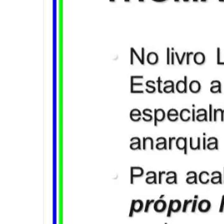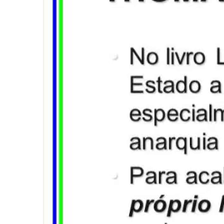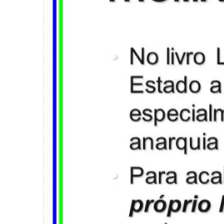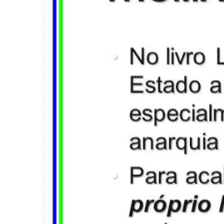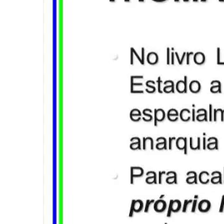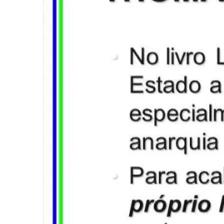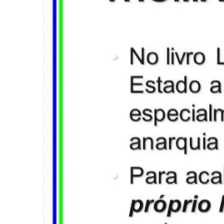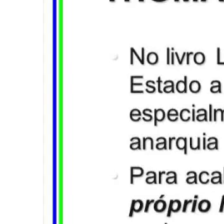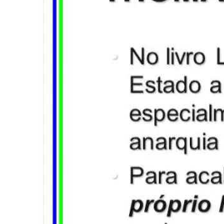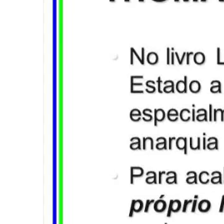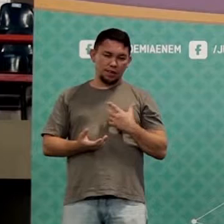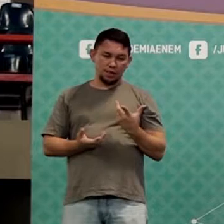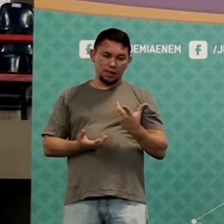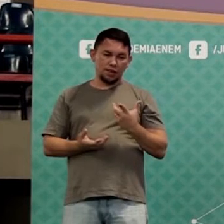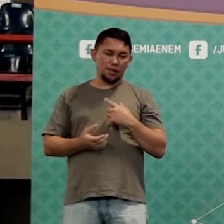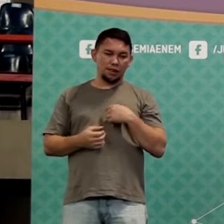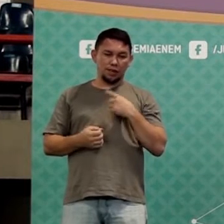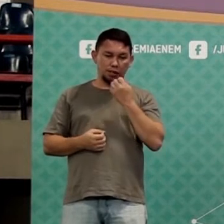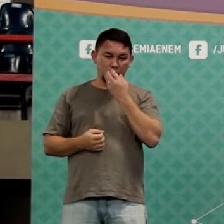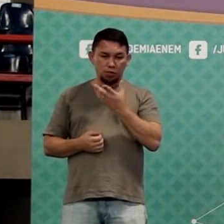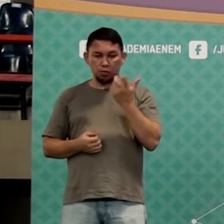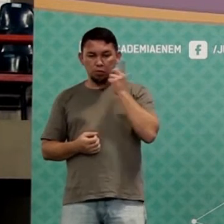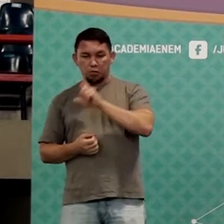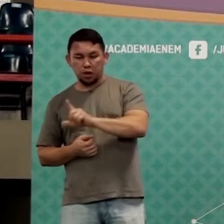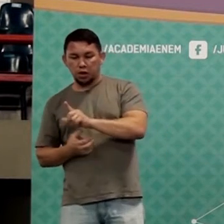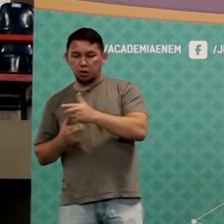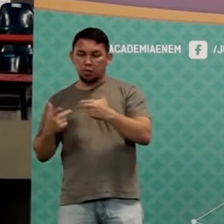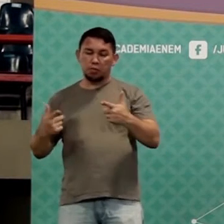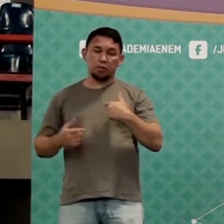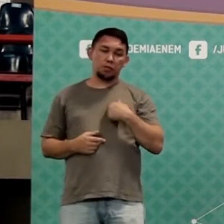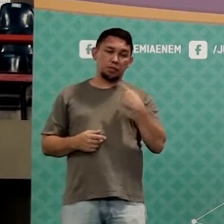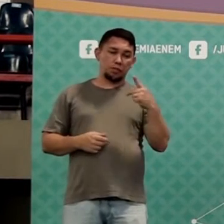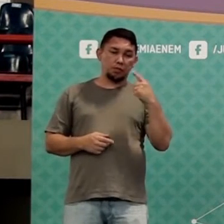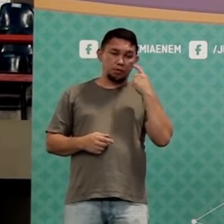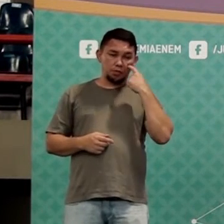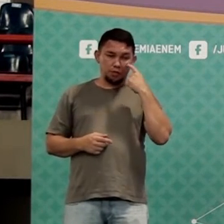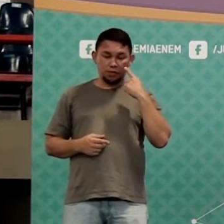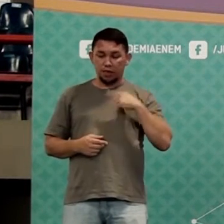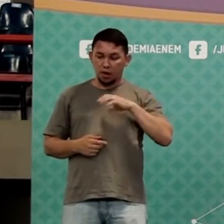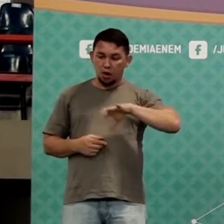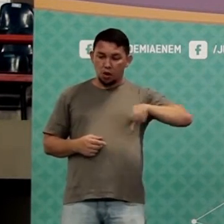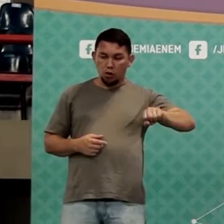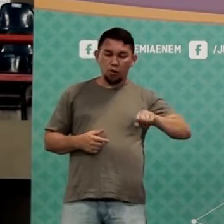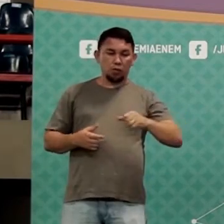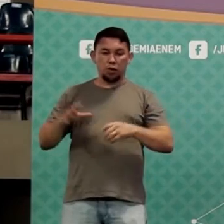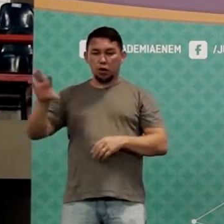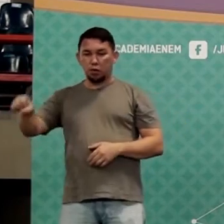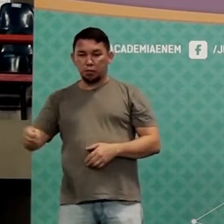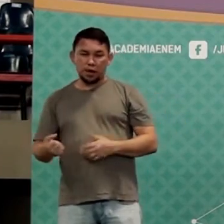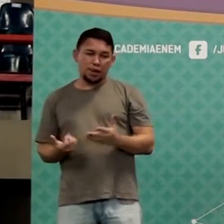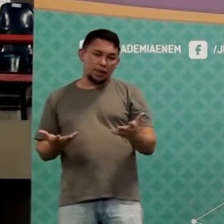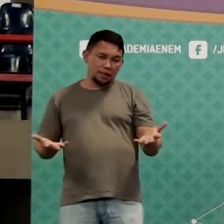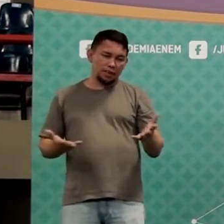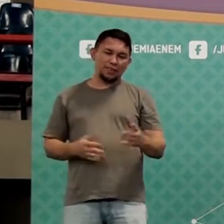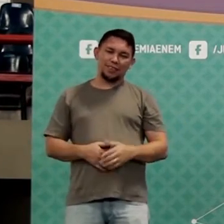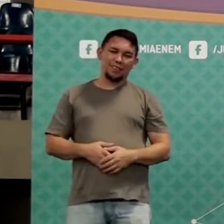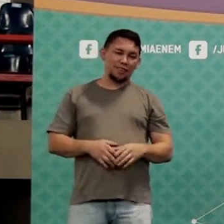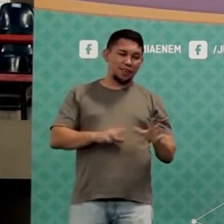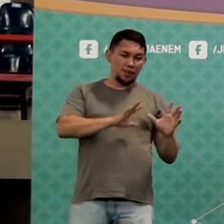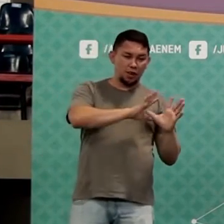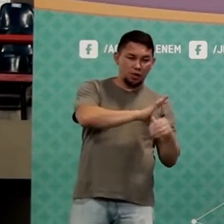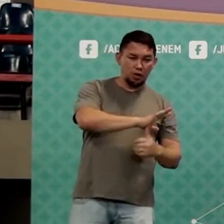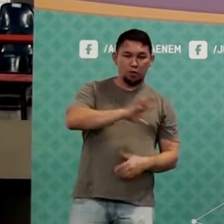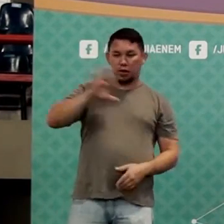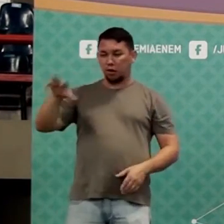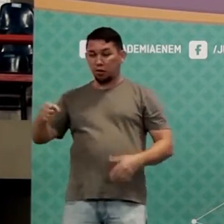Devolves. Tá certo? Ganhas. Mas ele Thomas, ele Hobbes, você já pensa que o cabo é ruim. O